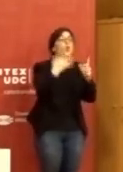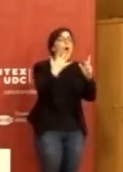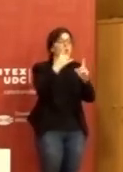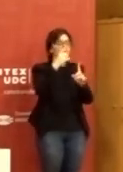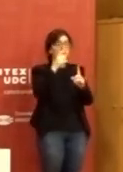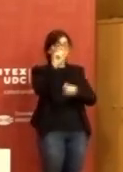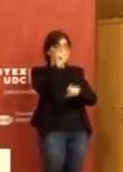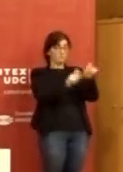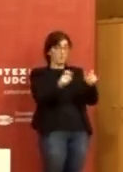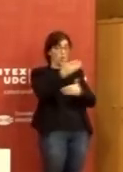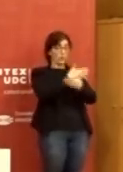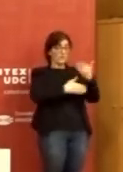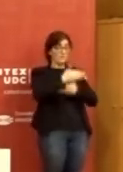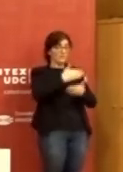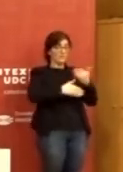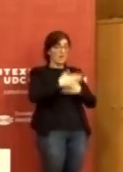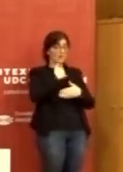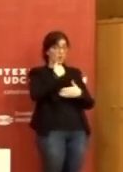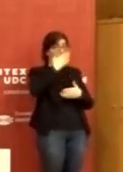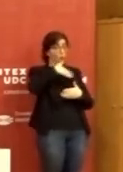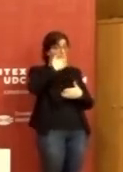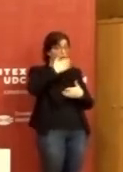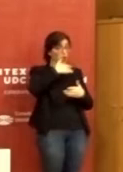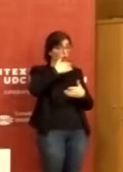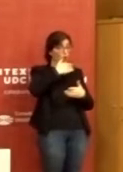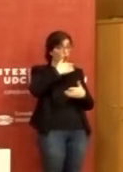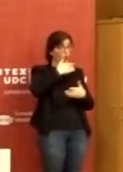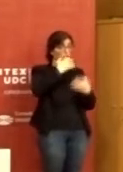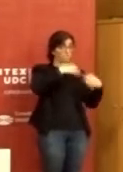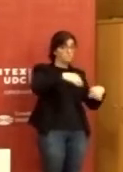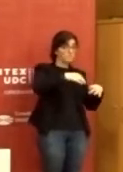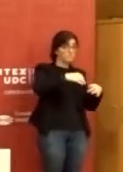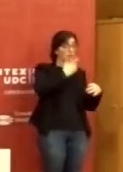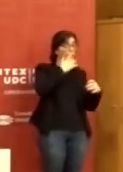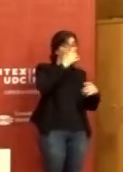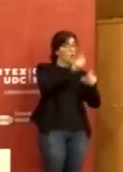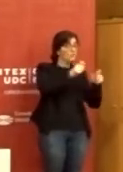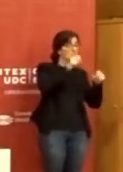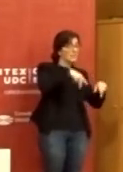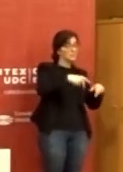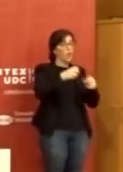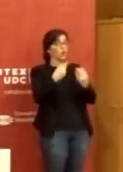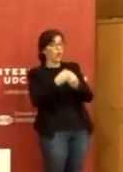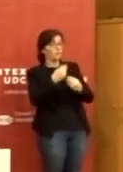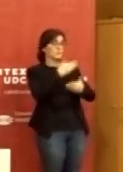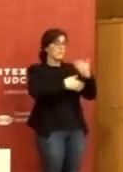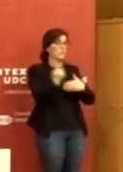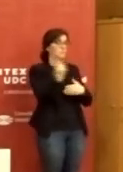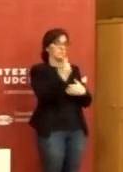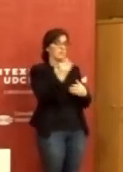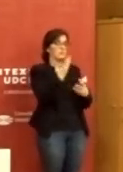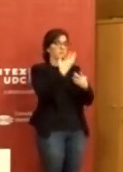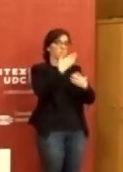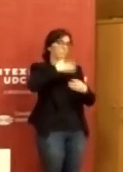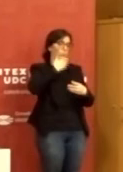todas las personas con discapacidad estén escolarizadas en los mismos colegios que las personas sin discapacidad. Pero es una meta que exige